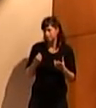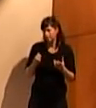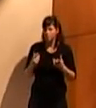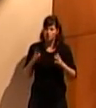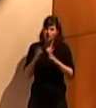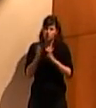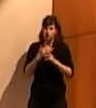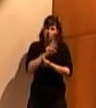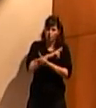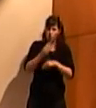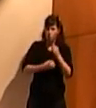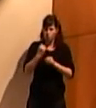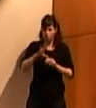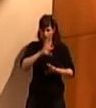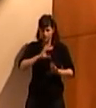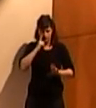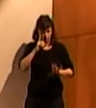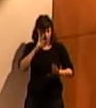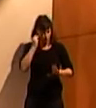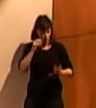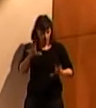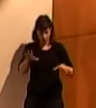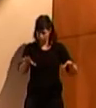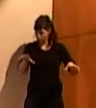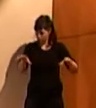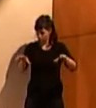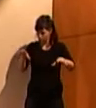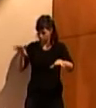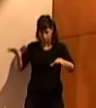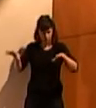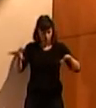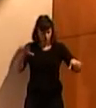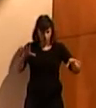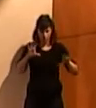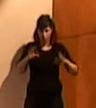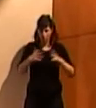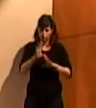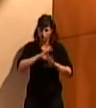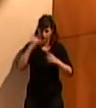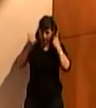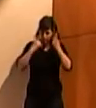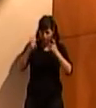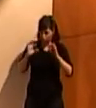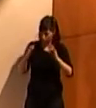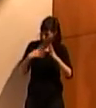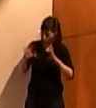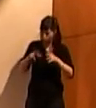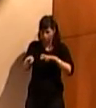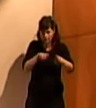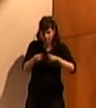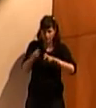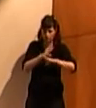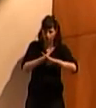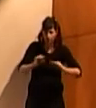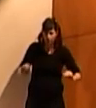repérer les lieux, faire un déplacement en tranquillité, sereinement. Et à